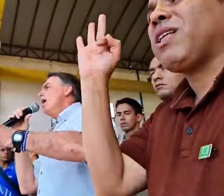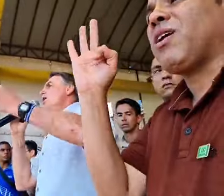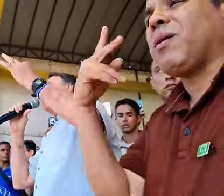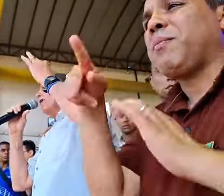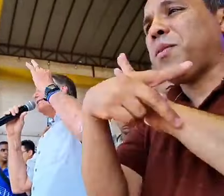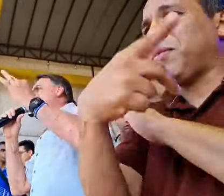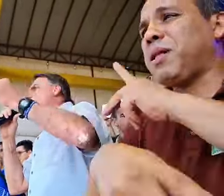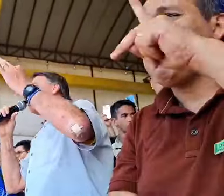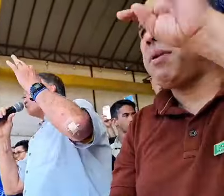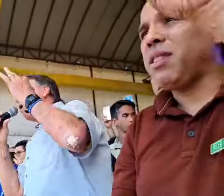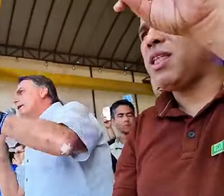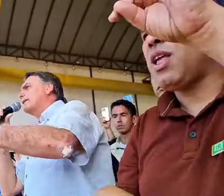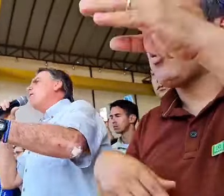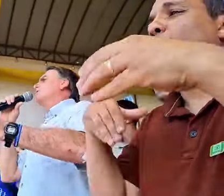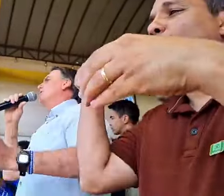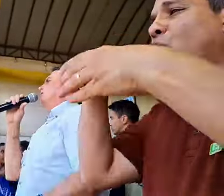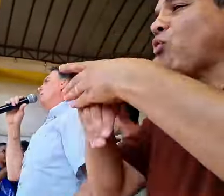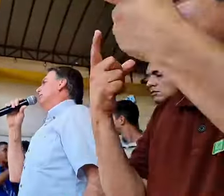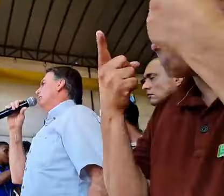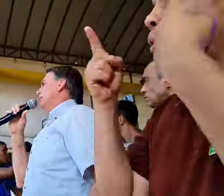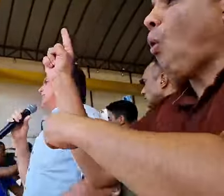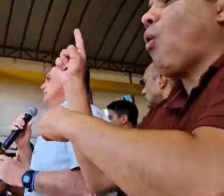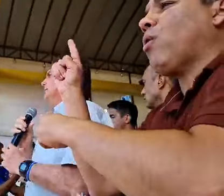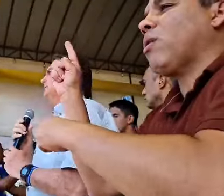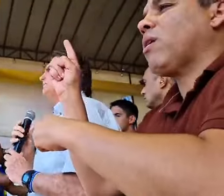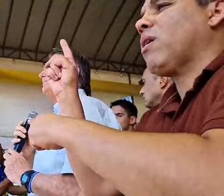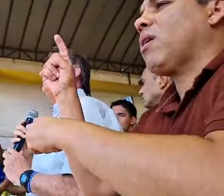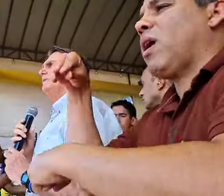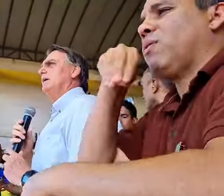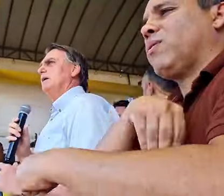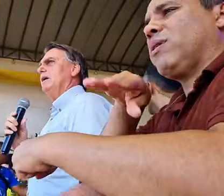PT votaram contra o Auxílio Brasil.